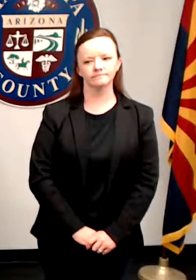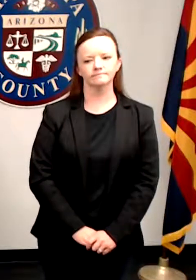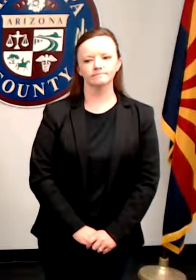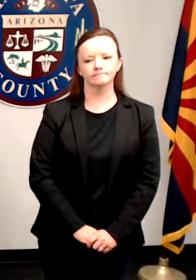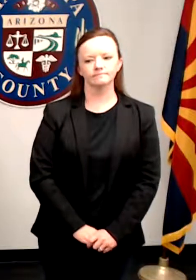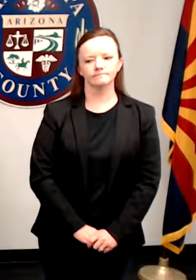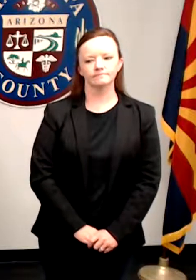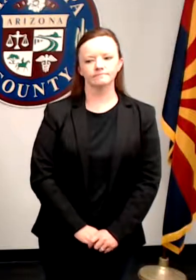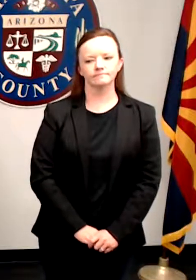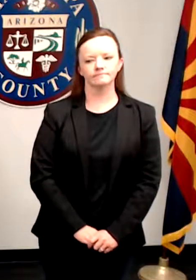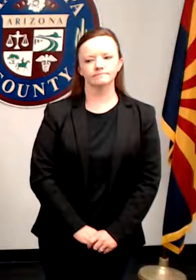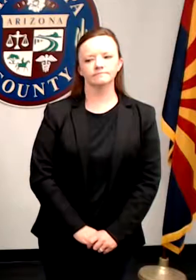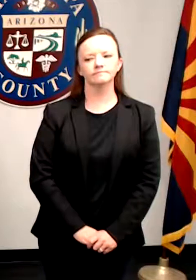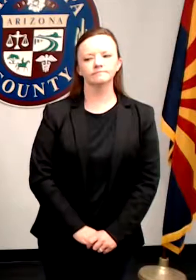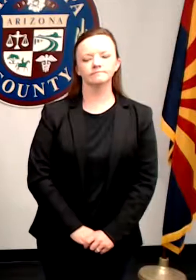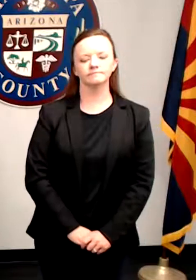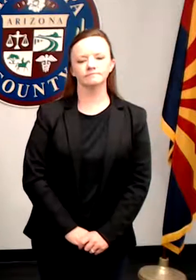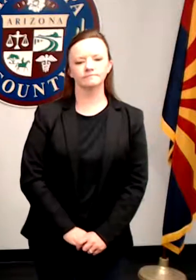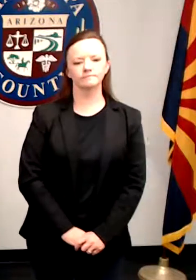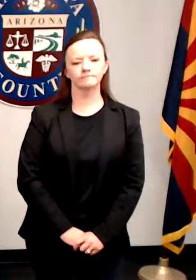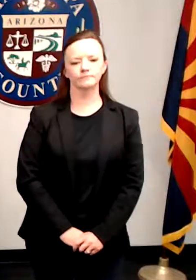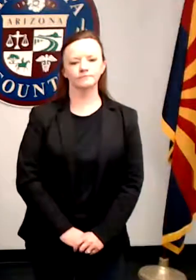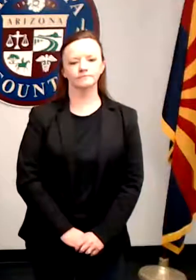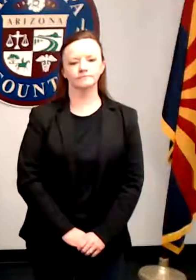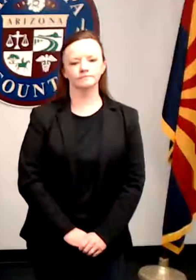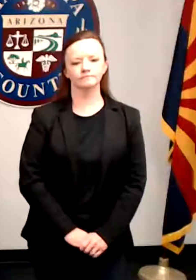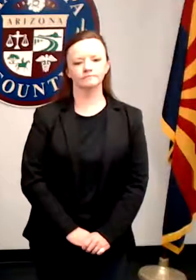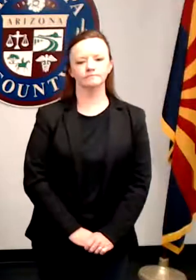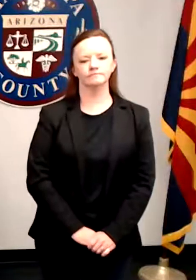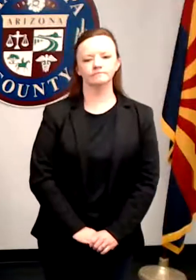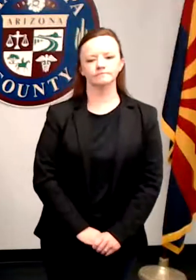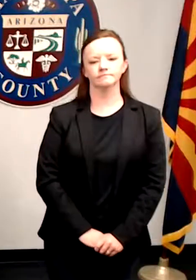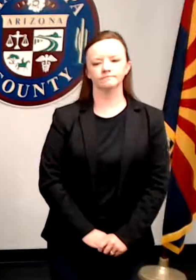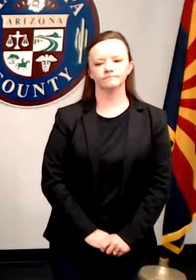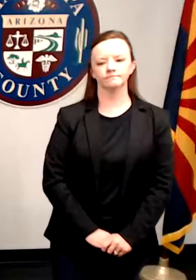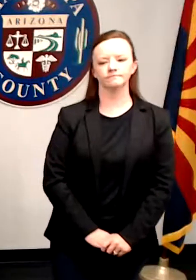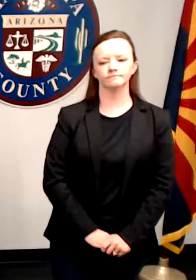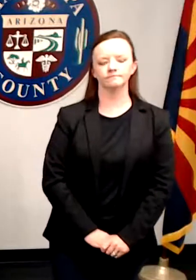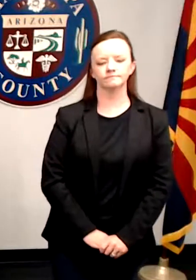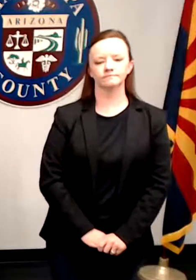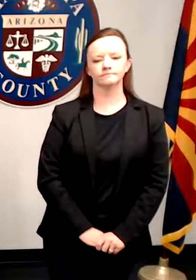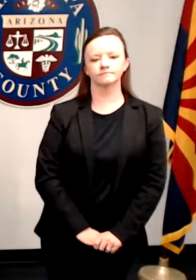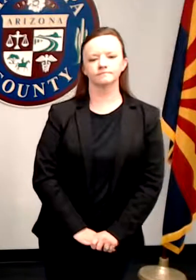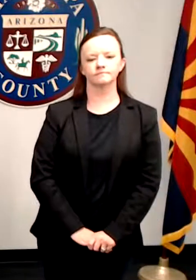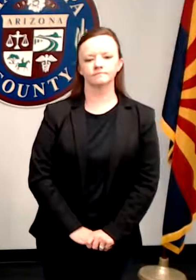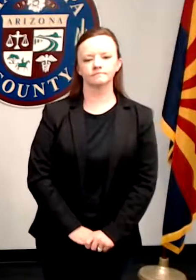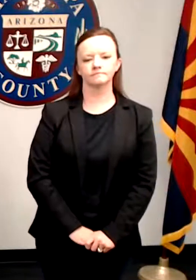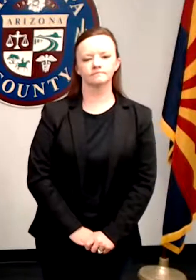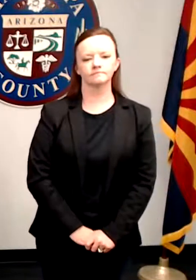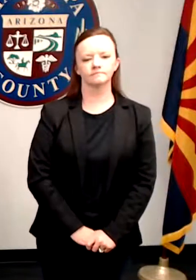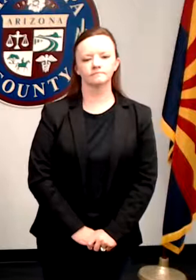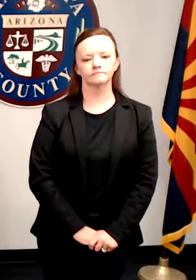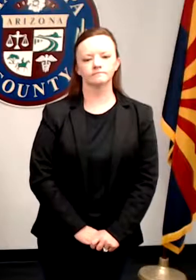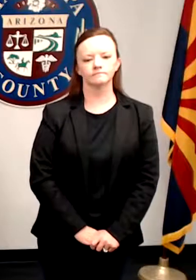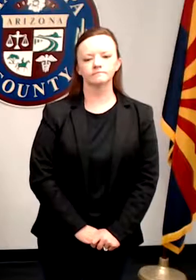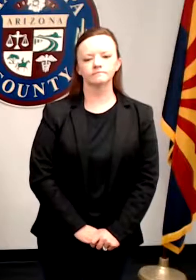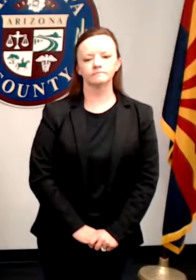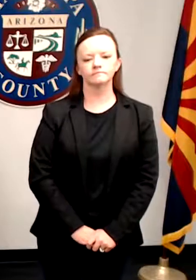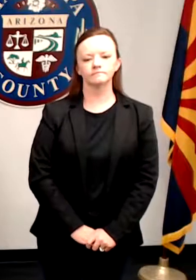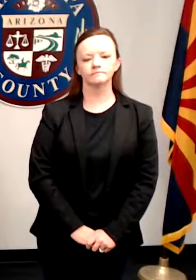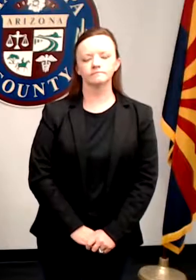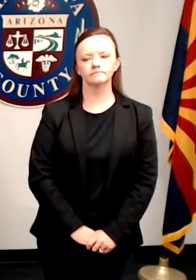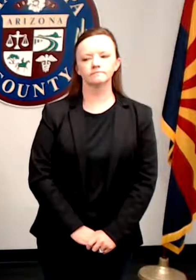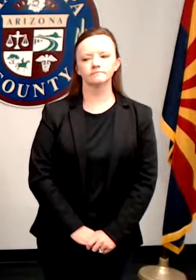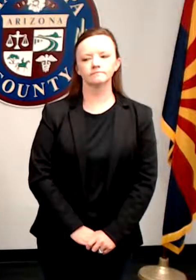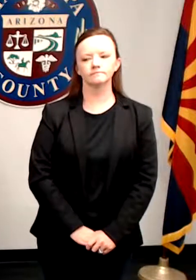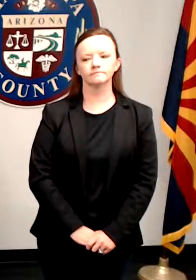casos incluye solamente casas con pocos residentes hasta instalaciones que tienen cientos de residentes. Entonces, otra de las respuestas es que si se va a hacer pruebas